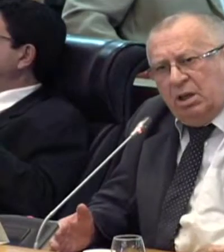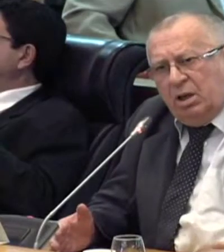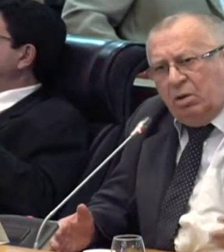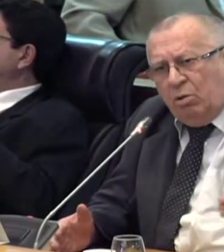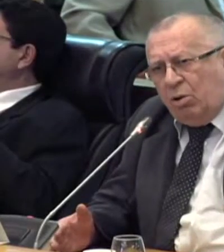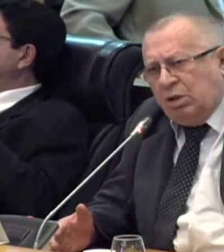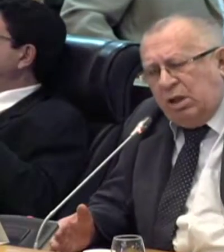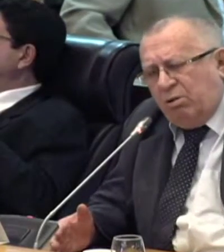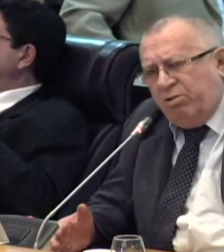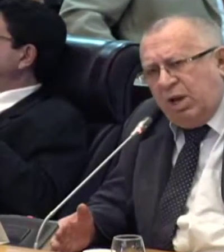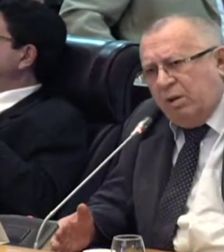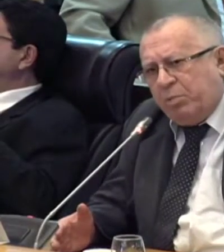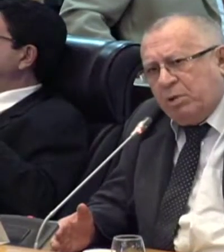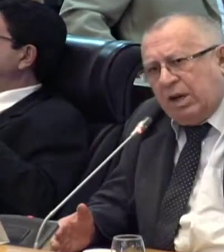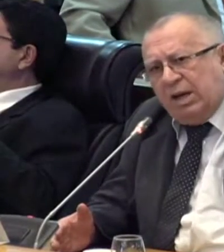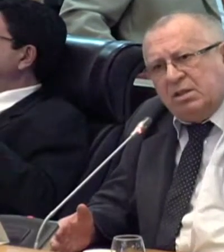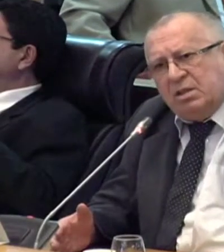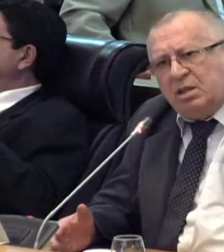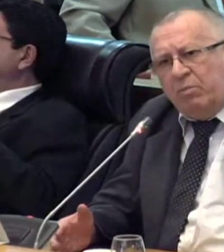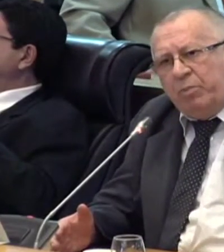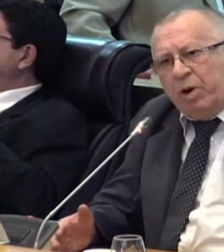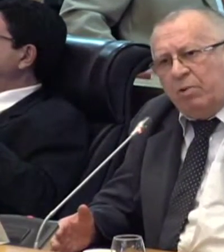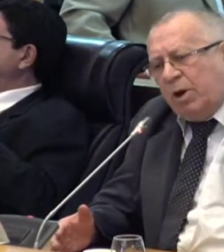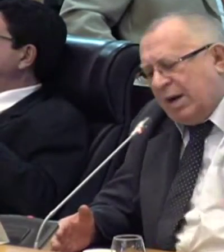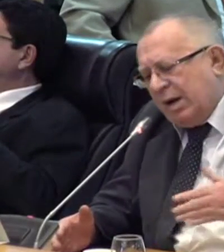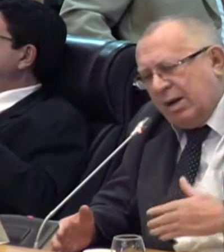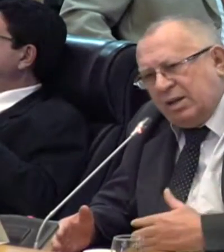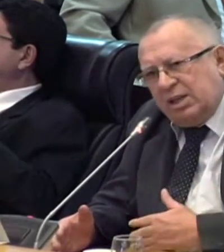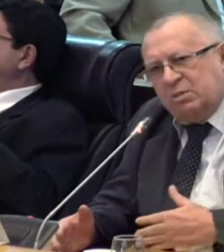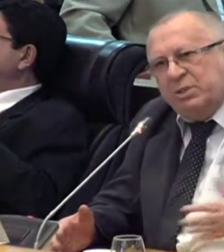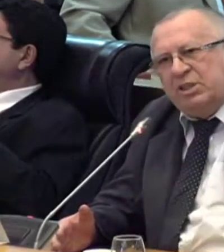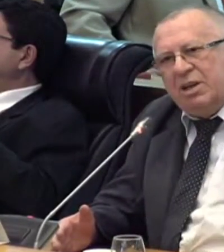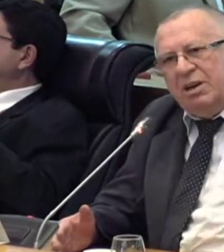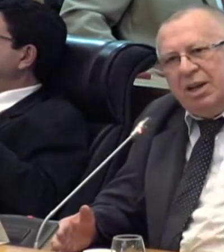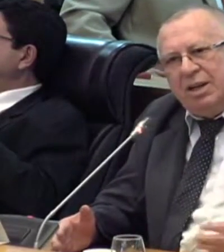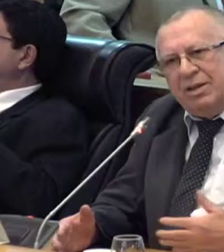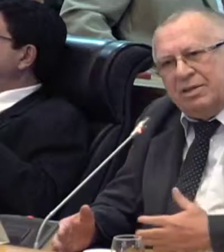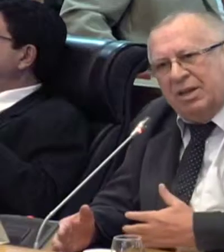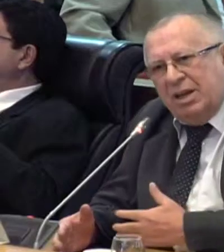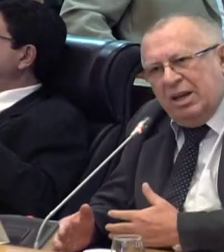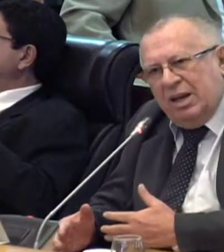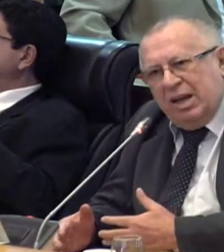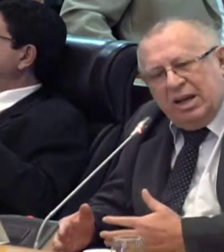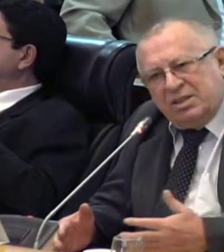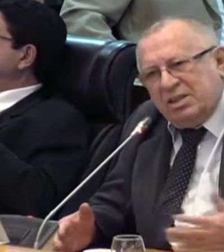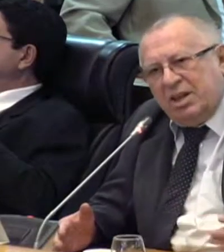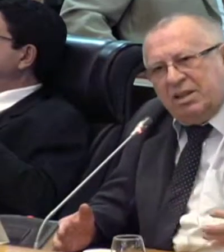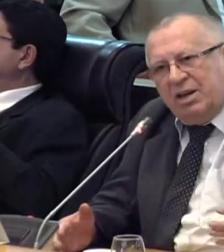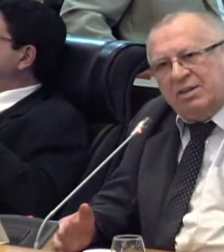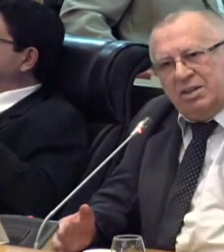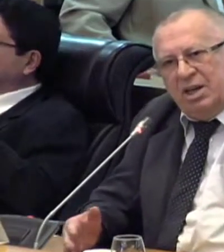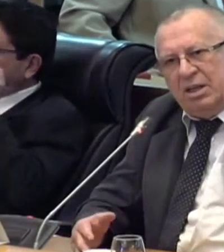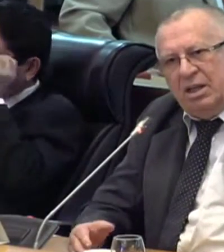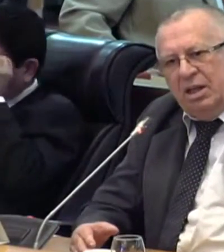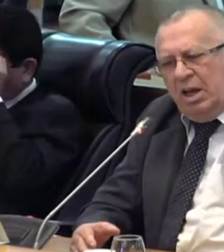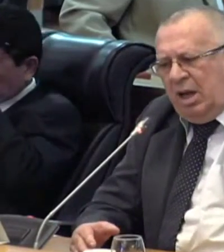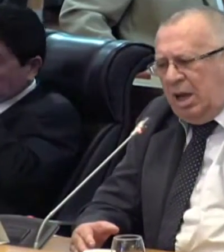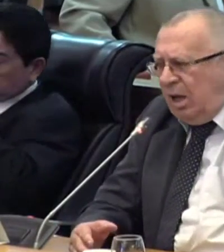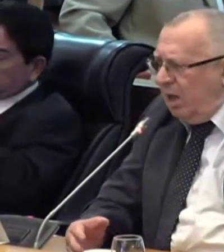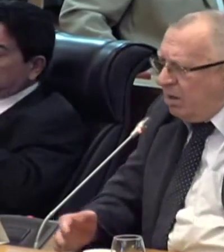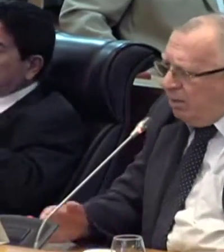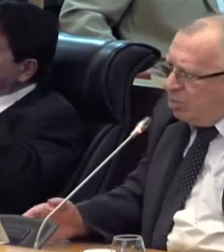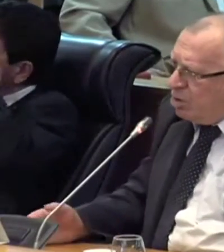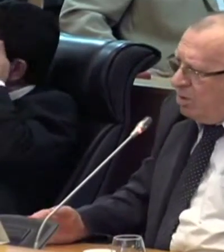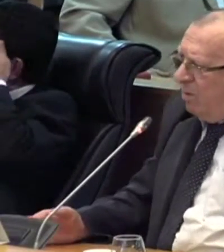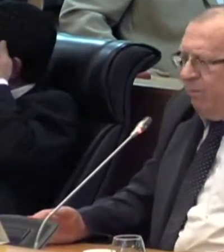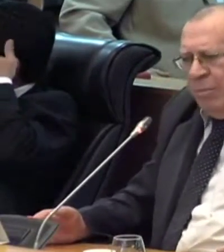realmente. Ontem eu vi reportagem de São Paulo, a gangue das bicicletas, etc, etc.